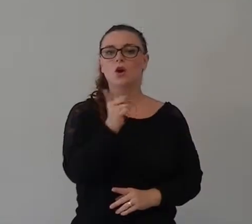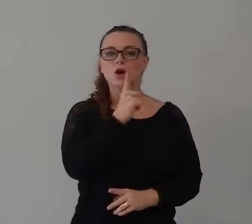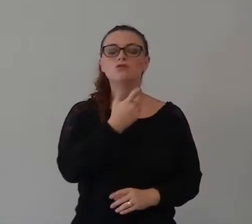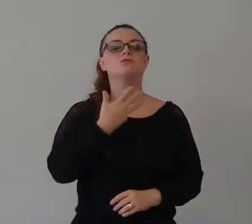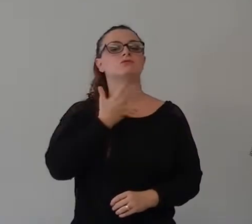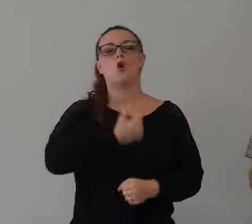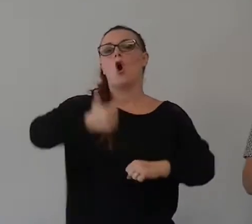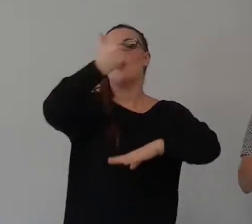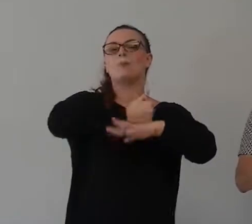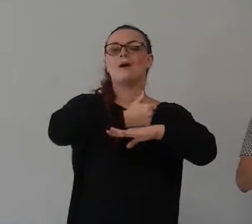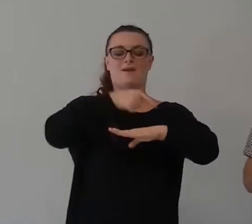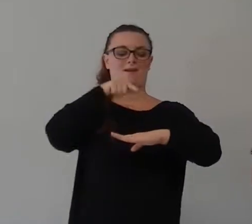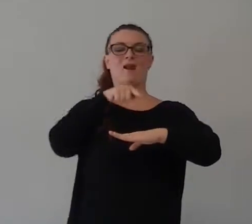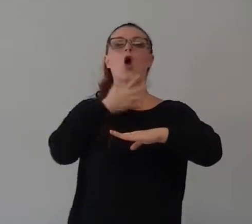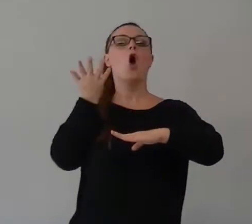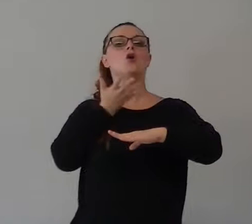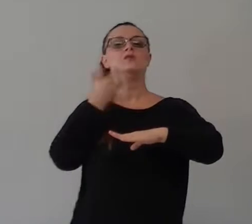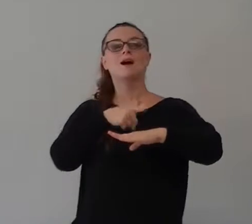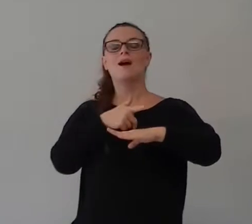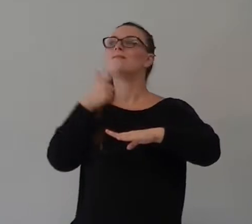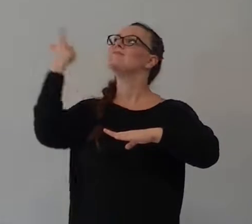della decima è soppressa,